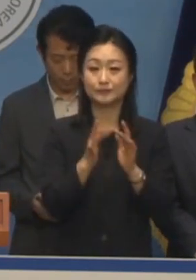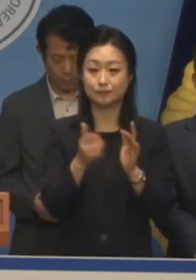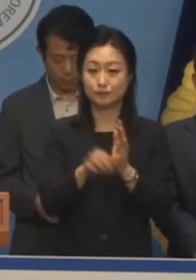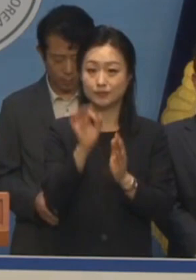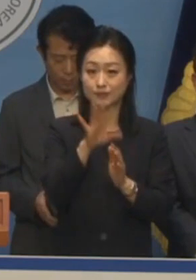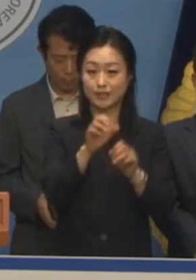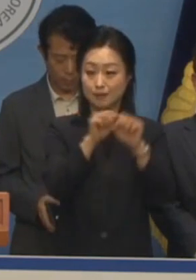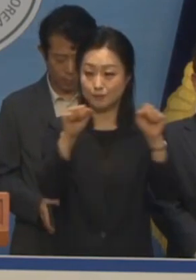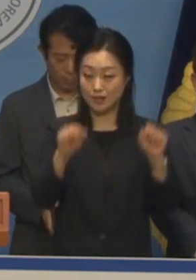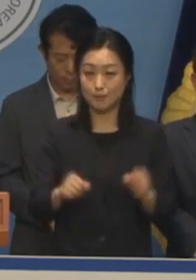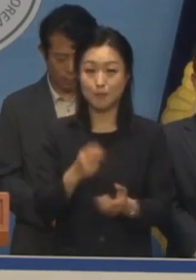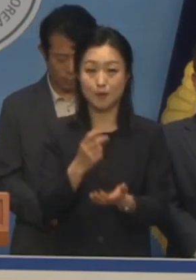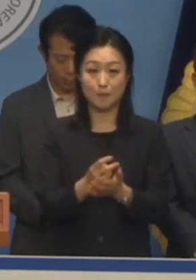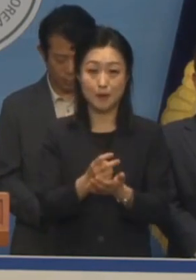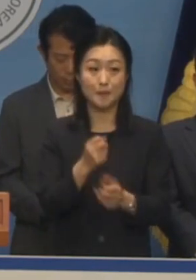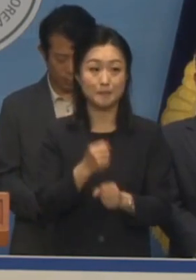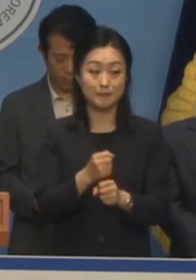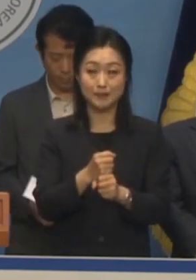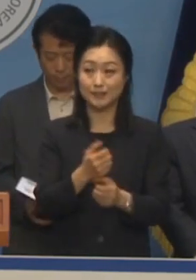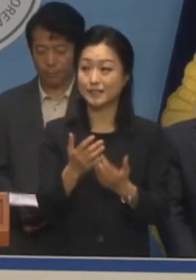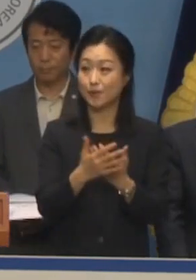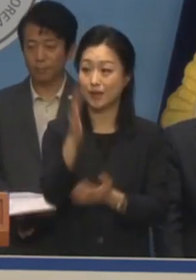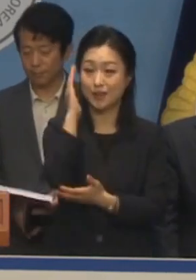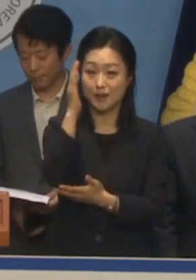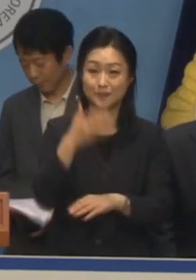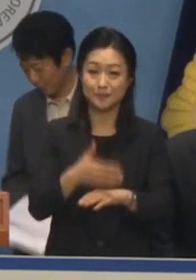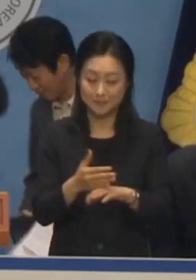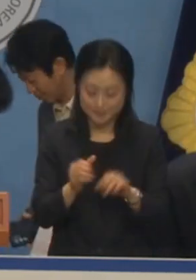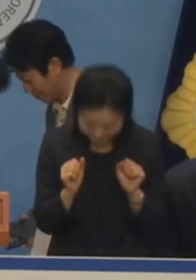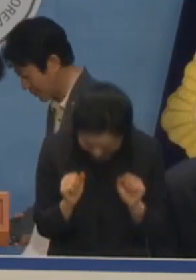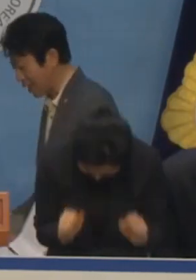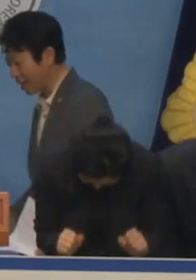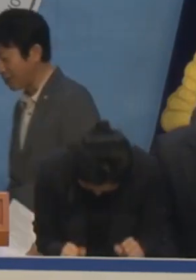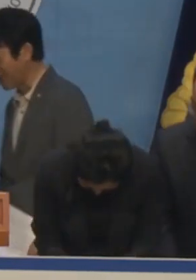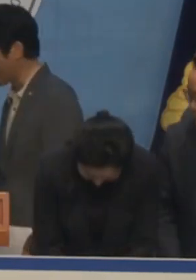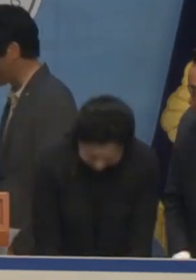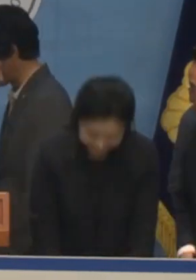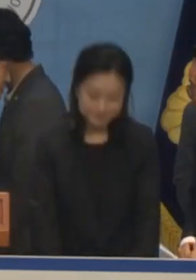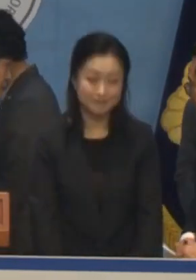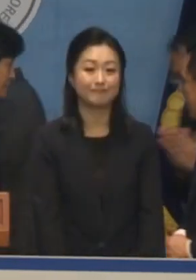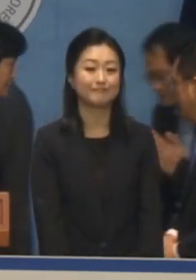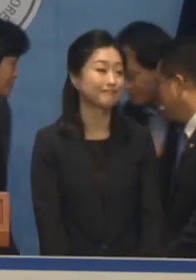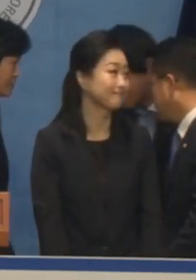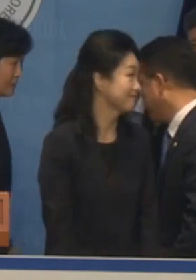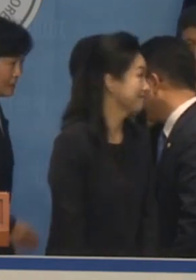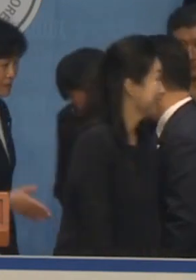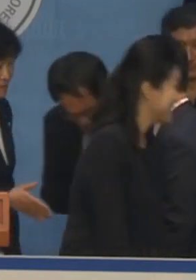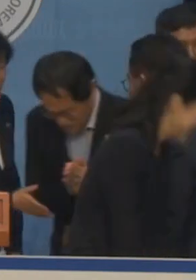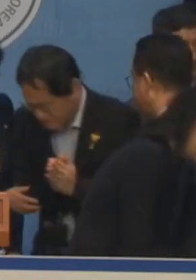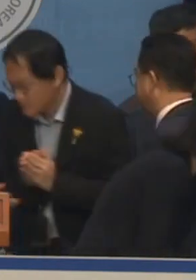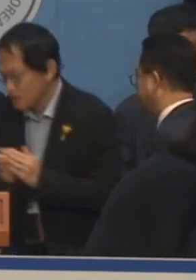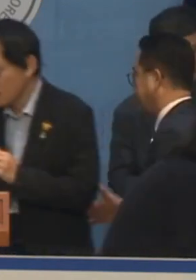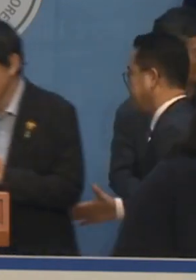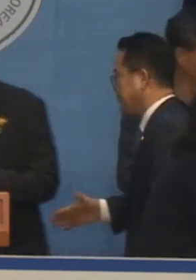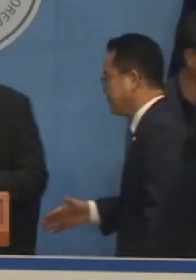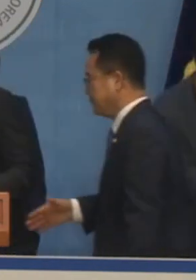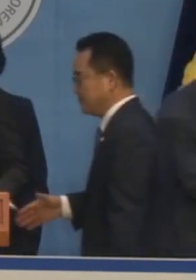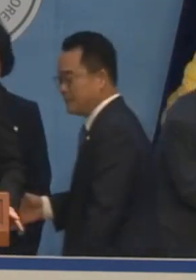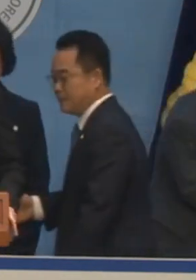촉구 기자회견을 마치겠습니다. 감사합니다. 수고하셨습니다. 고생하셨습니다. 한 말씀 하셔야